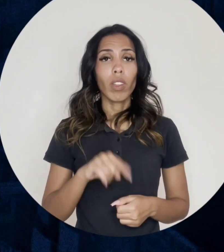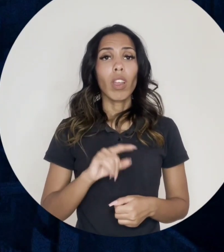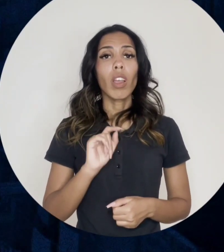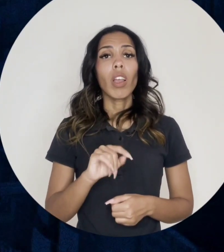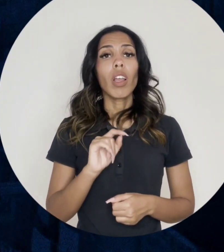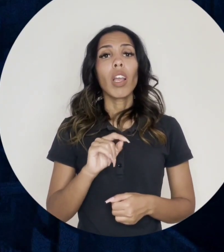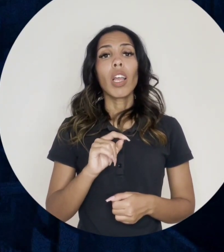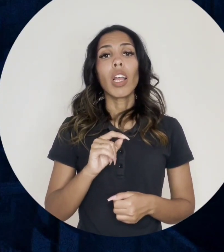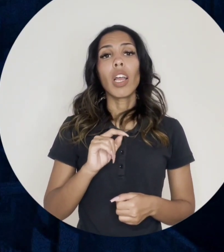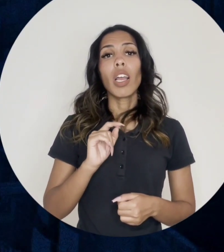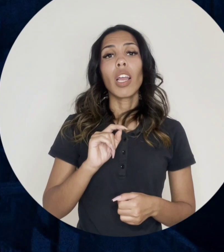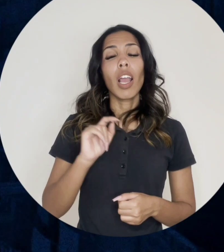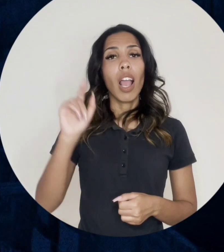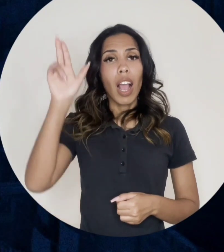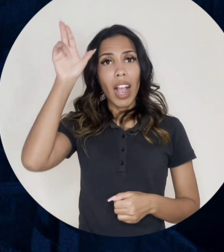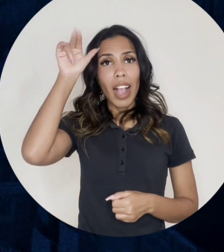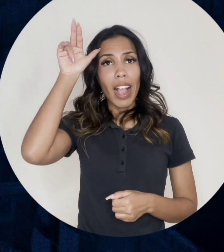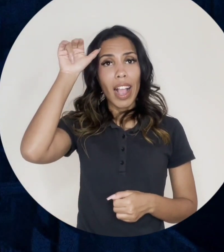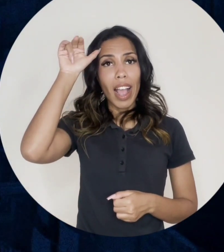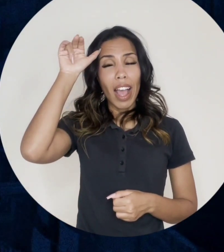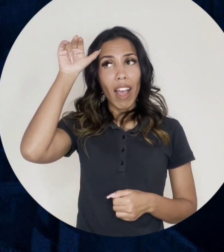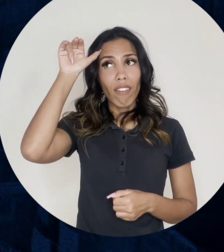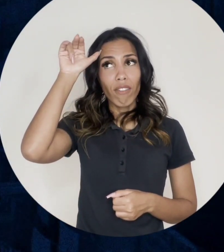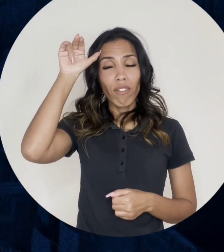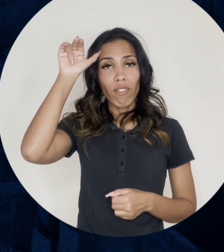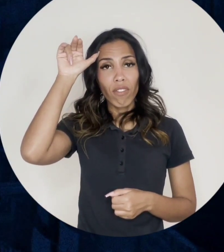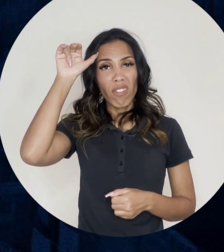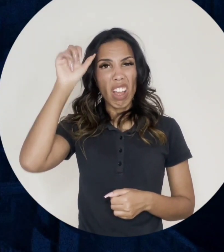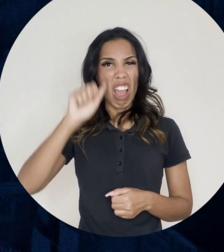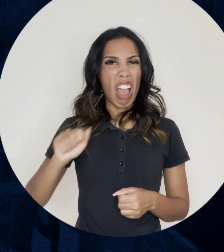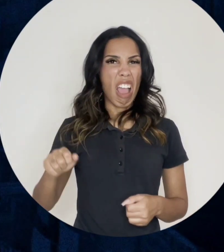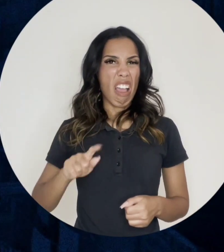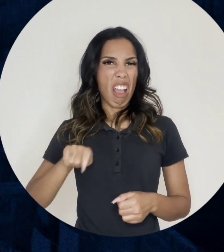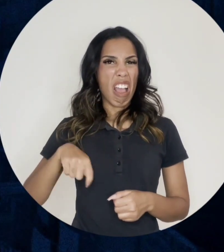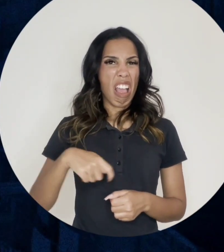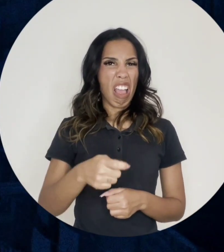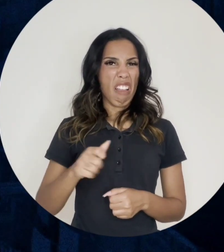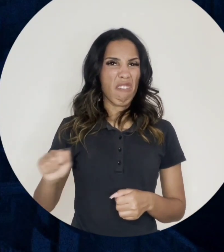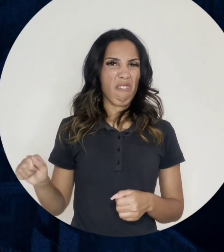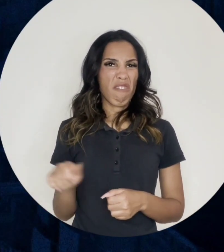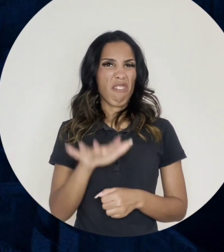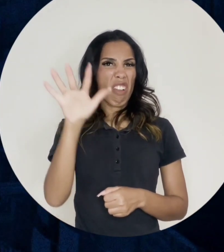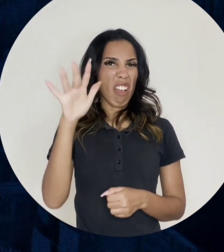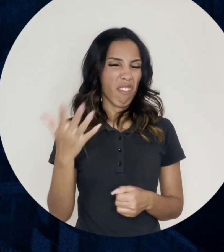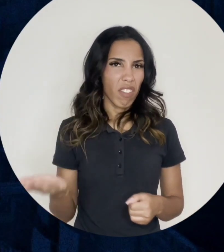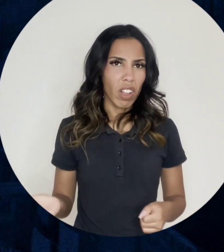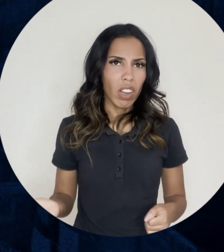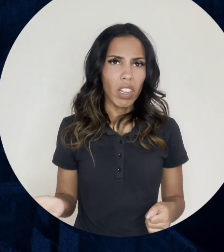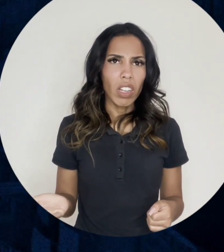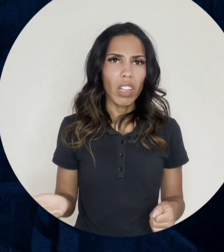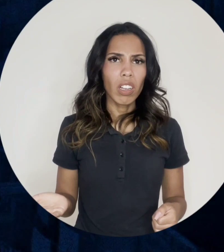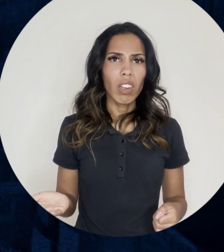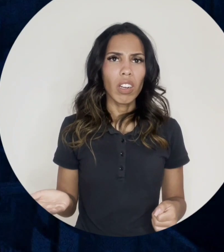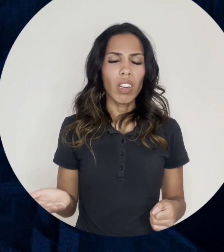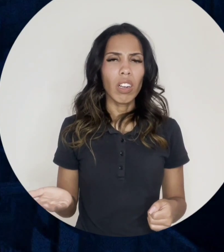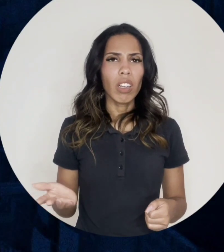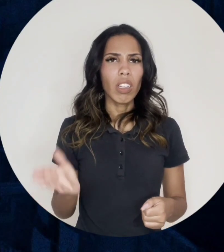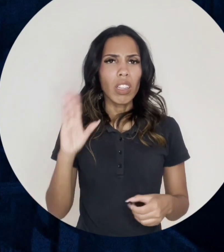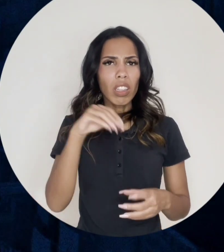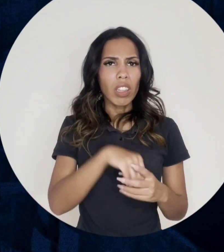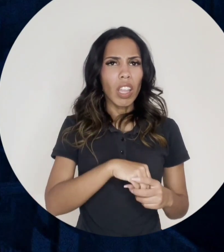tirar da escola da Gávea e me jogar favelada, começaram a criar escola dentro de